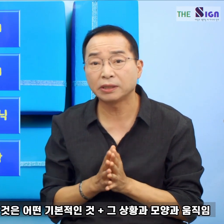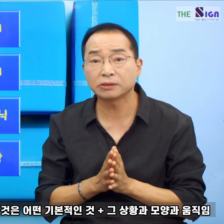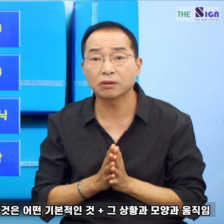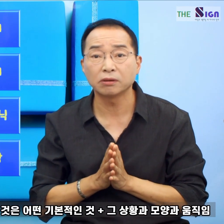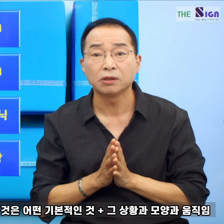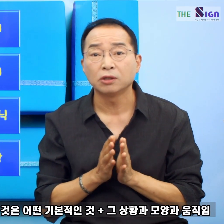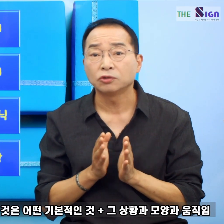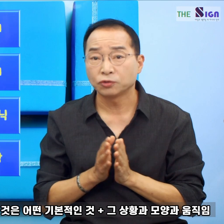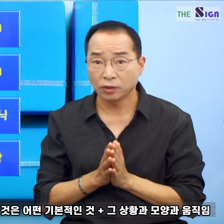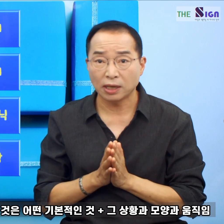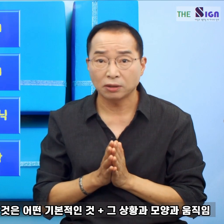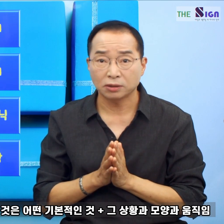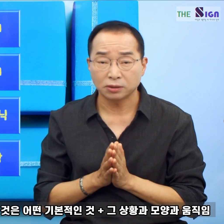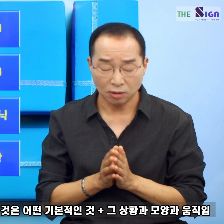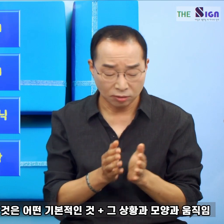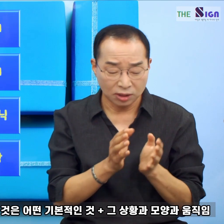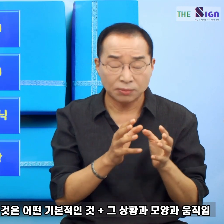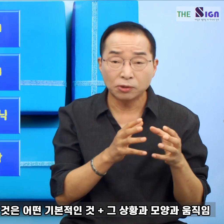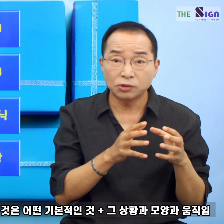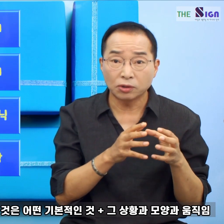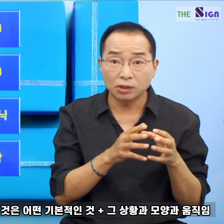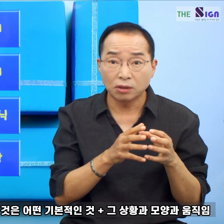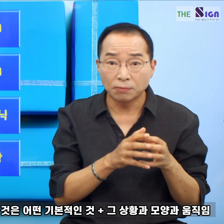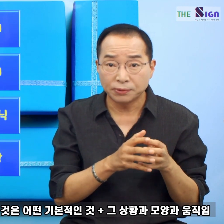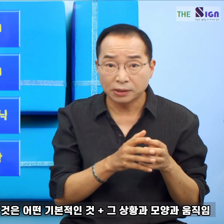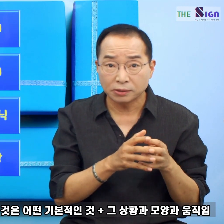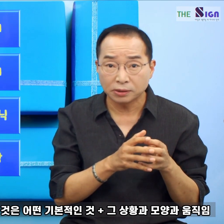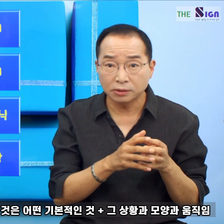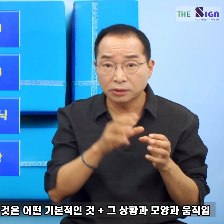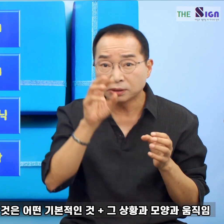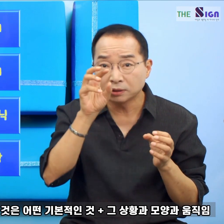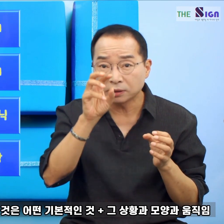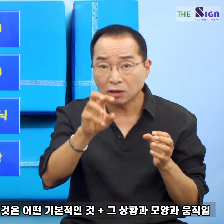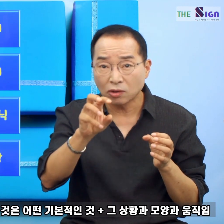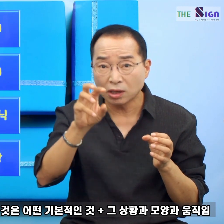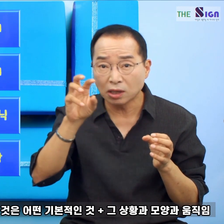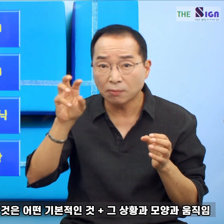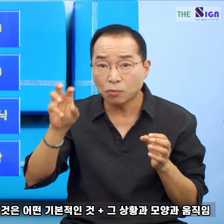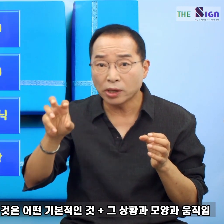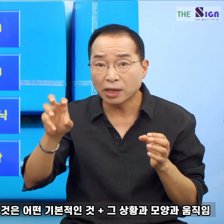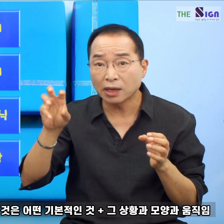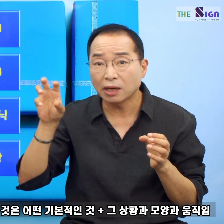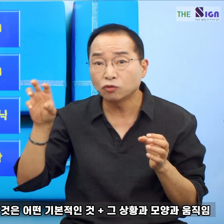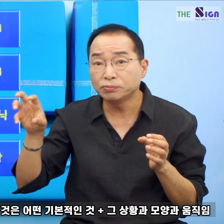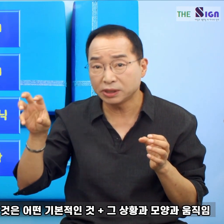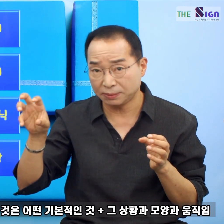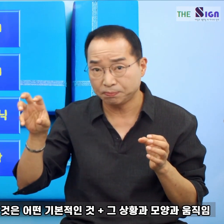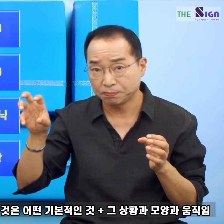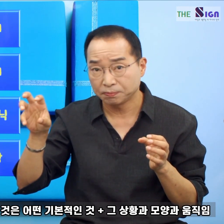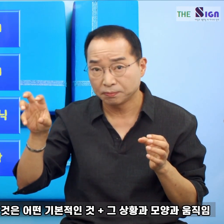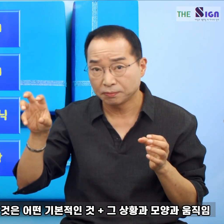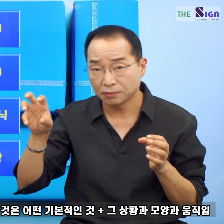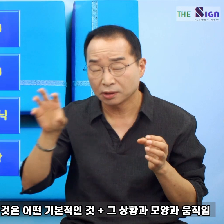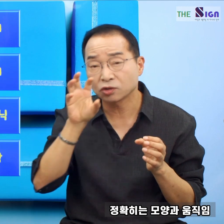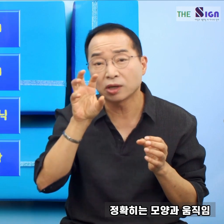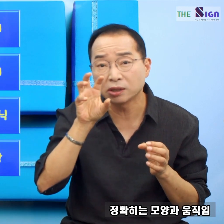그래서 수어라는 거는 어떤 기본적인 것 플러스 그 상황과 모양과 움직임, 정확히는